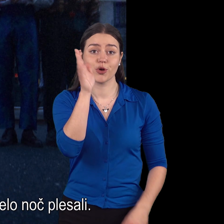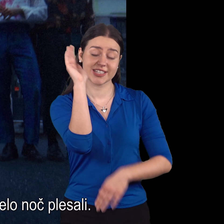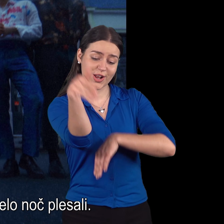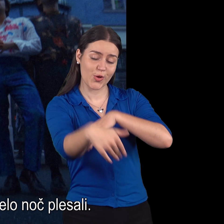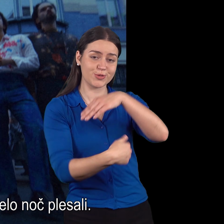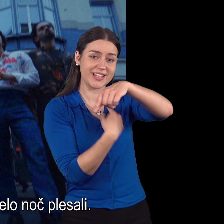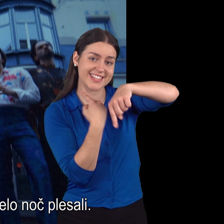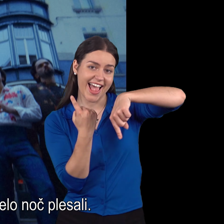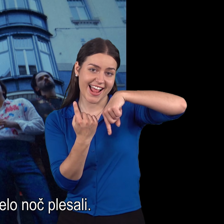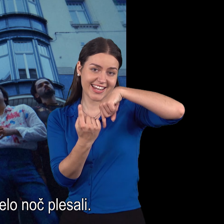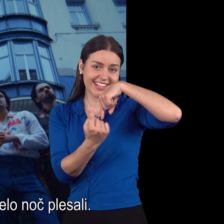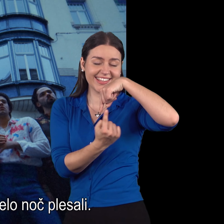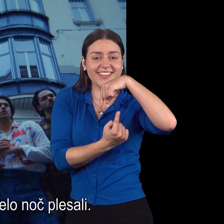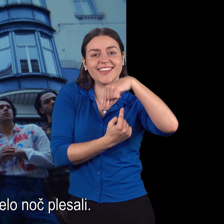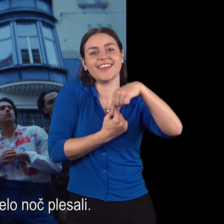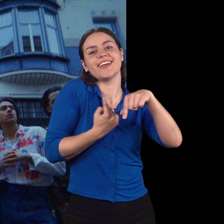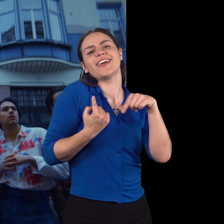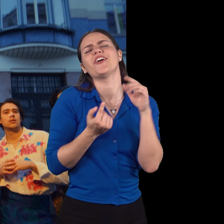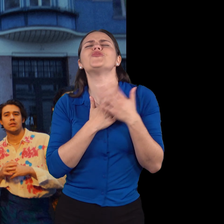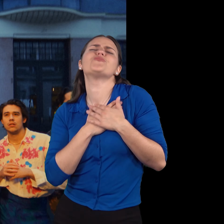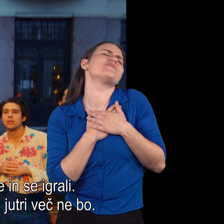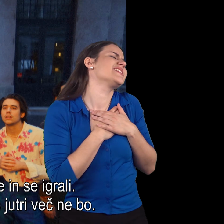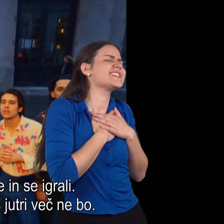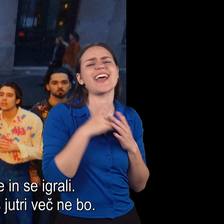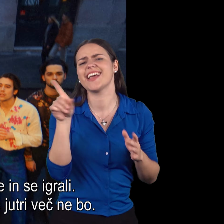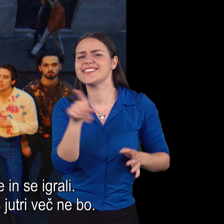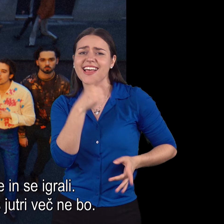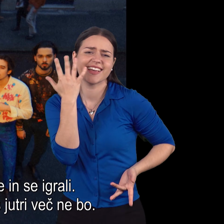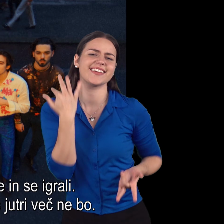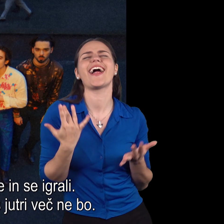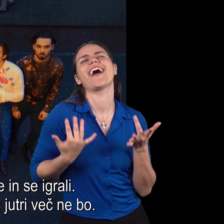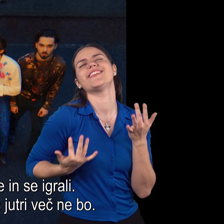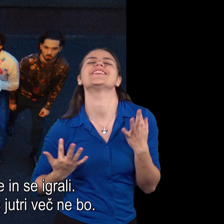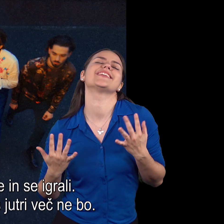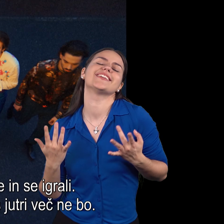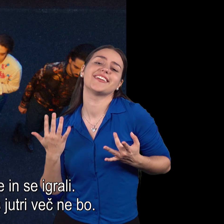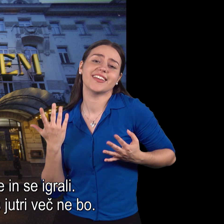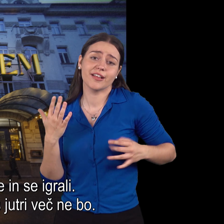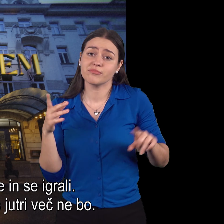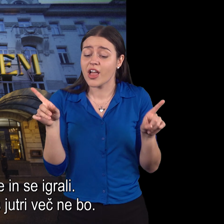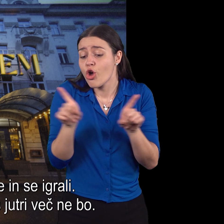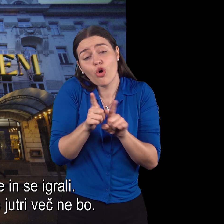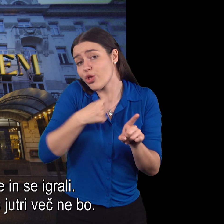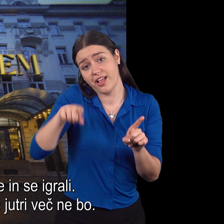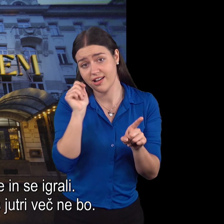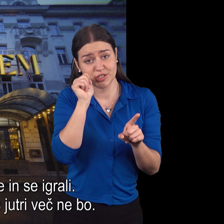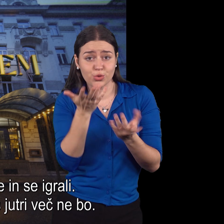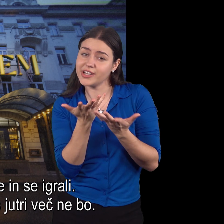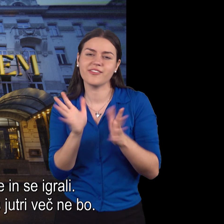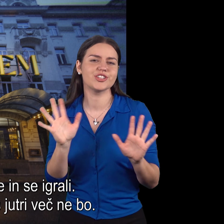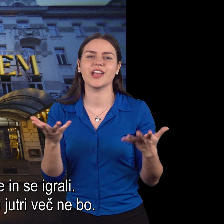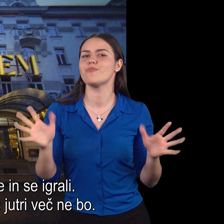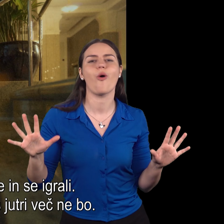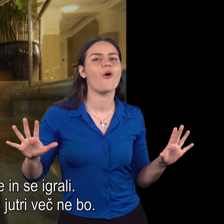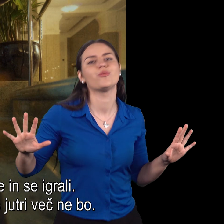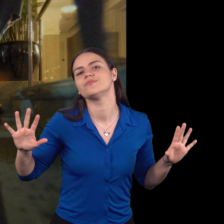Mi bomo celo noč plesali, ljubili se in se igrali, kot danes